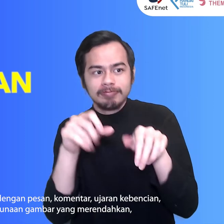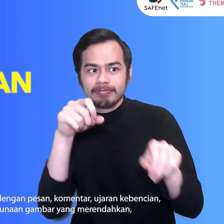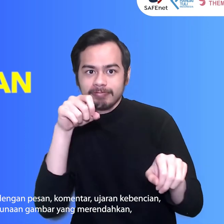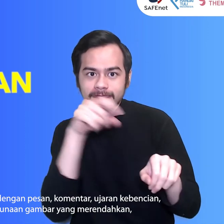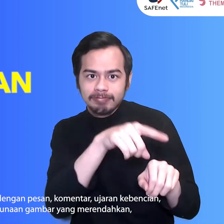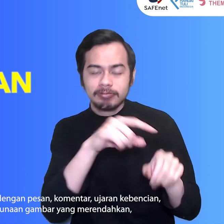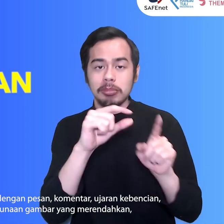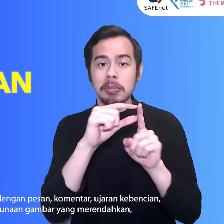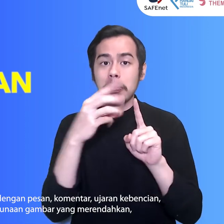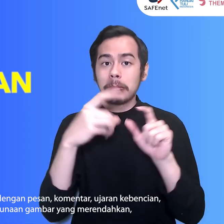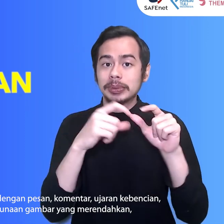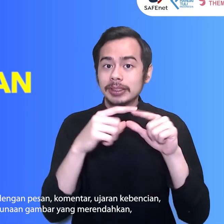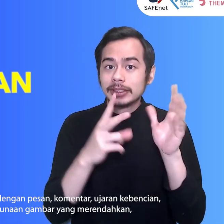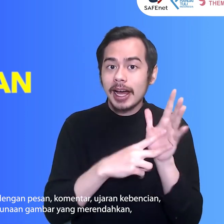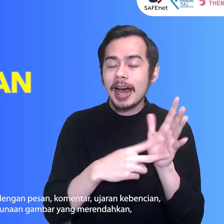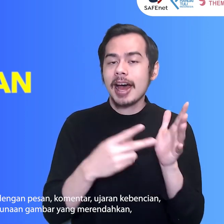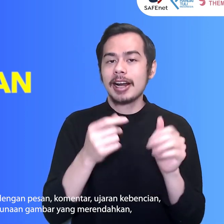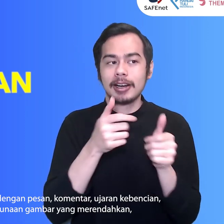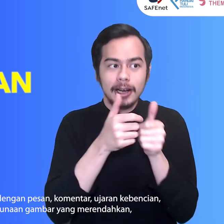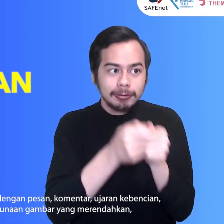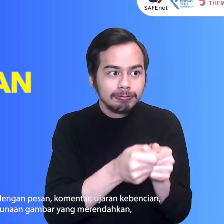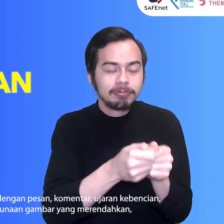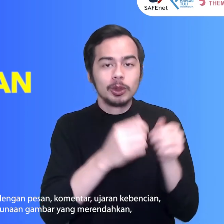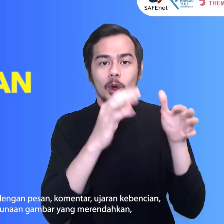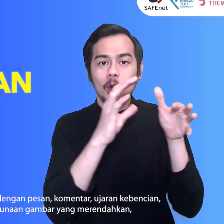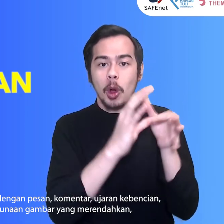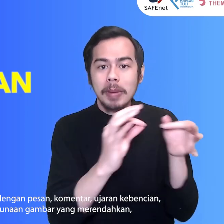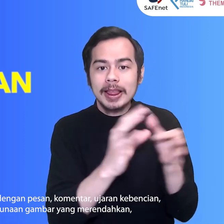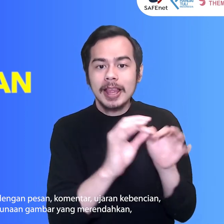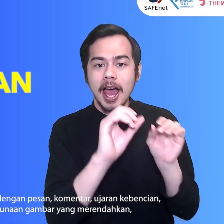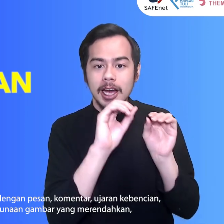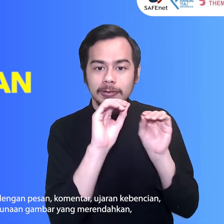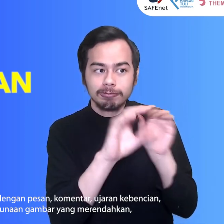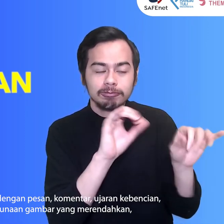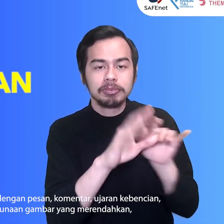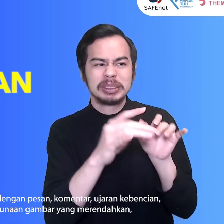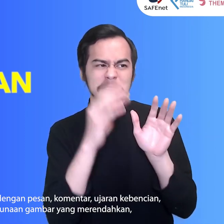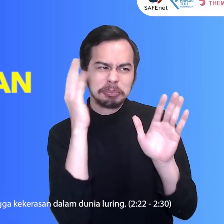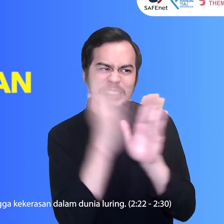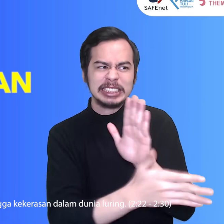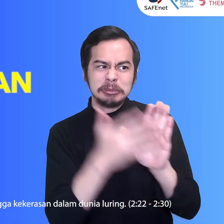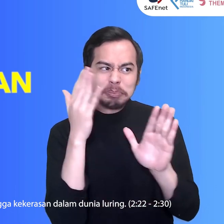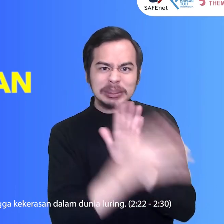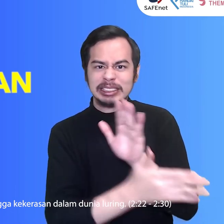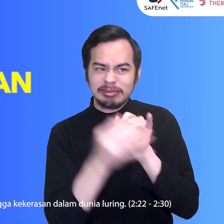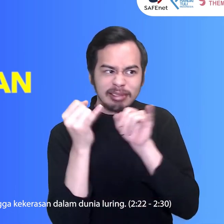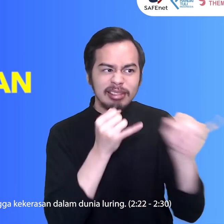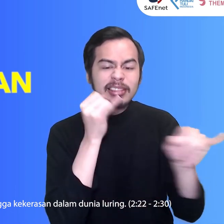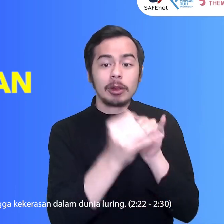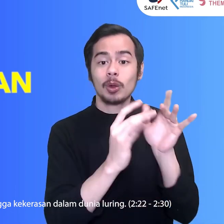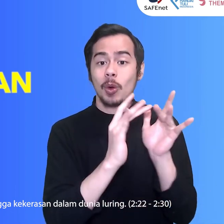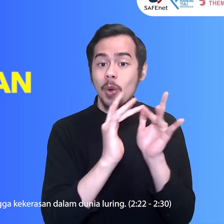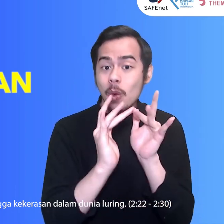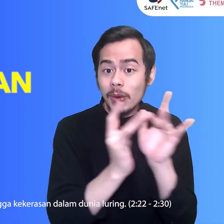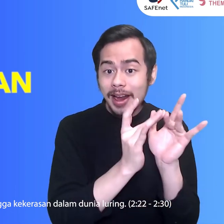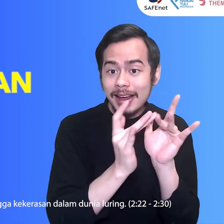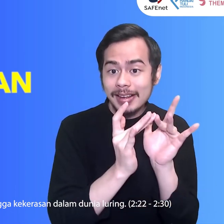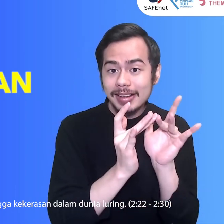maupun penggunaan gambar yang merendahkan penyalahgunaan ancaman hingga kekerasan dalam dunia